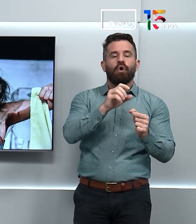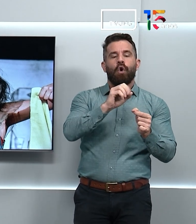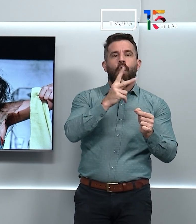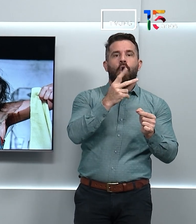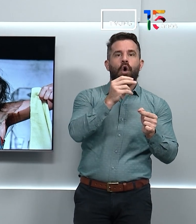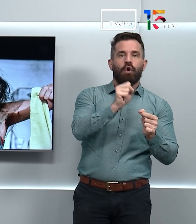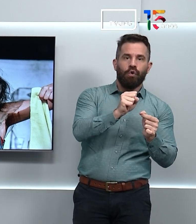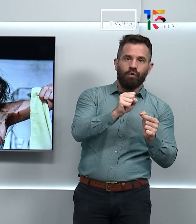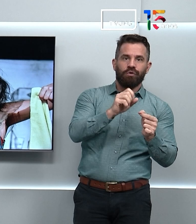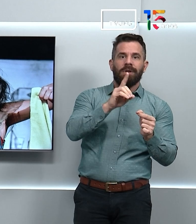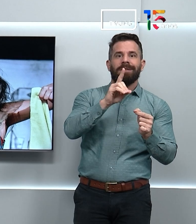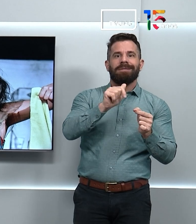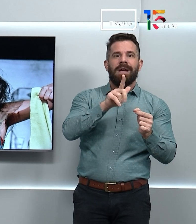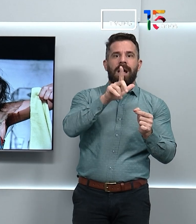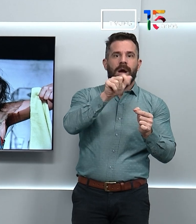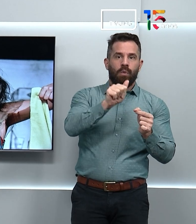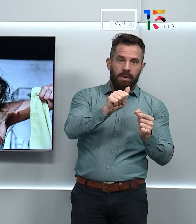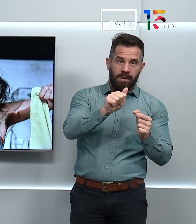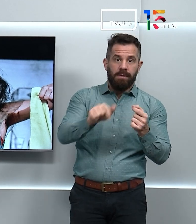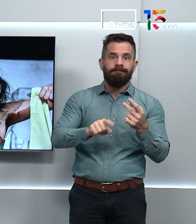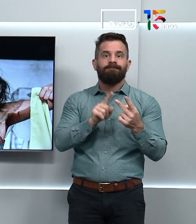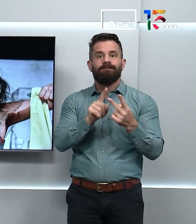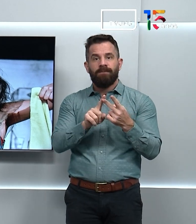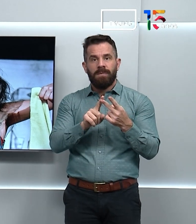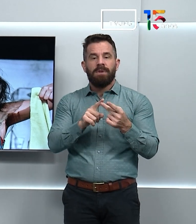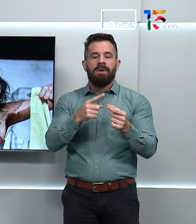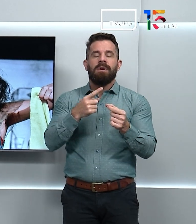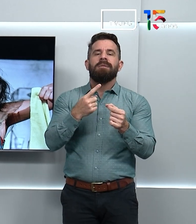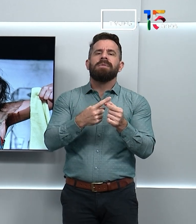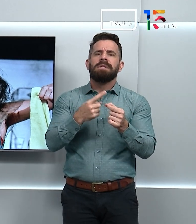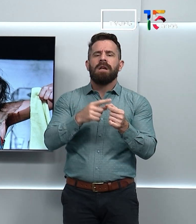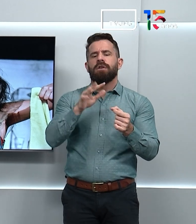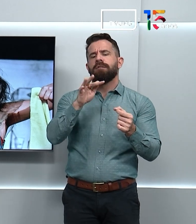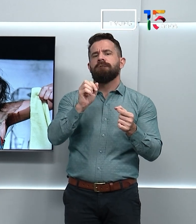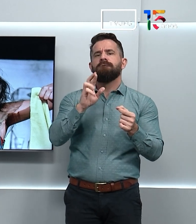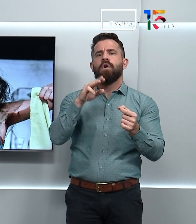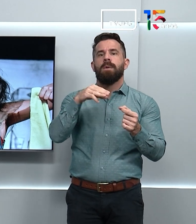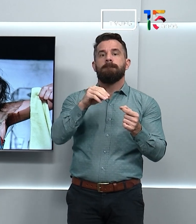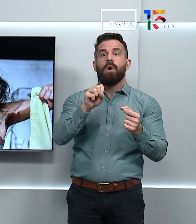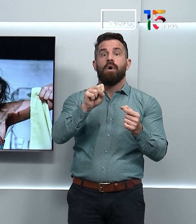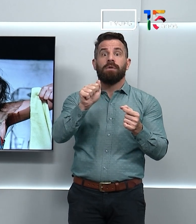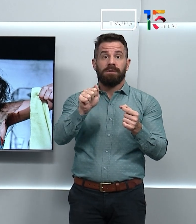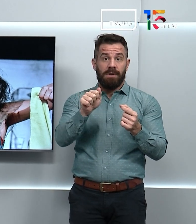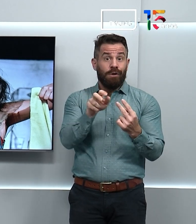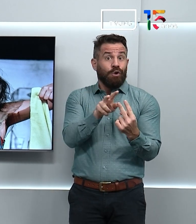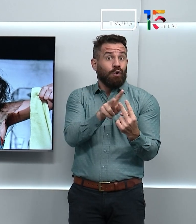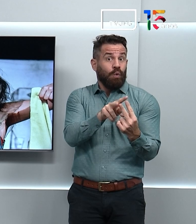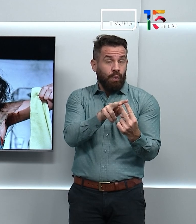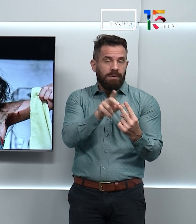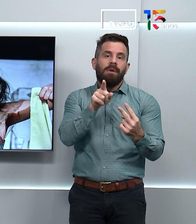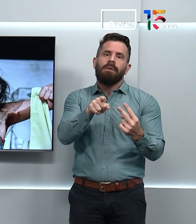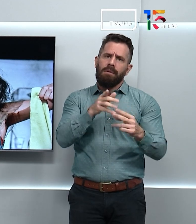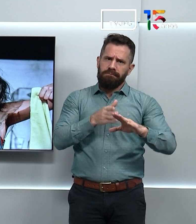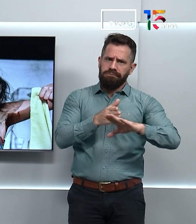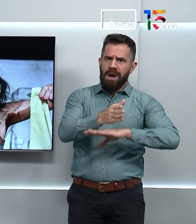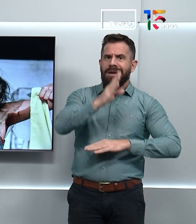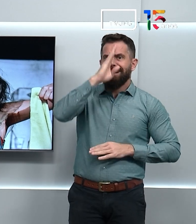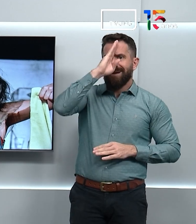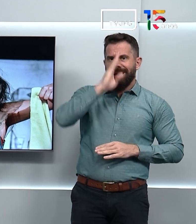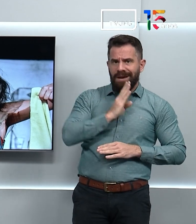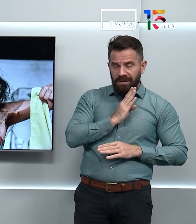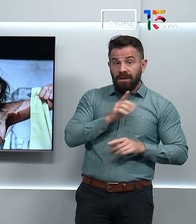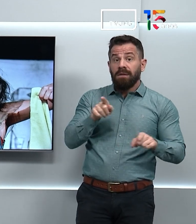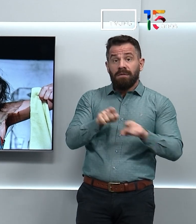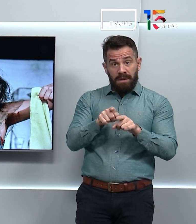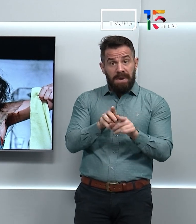em Formosa, no próximo domingo. As apresentações são gratuitas e acessíveis. Bom, para você ter uma ideia aí, em Olhos